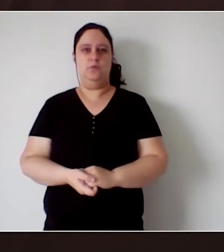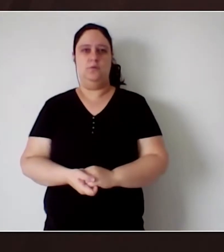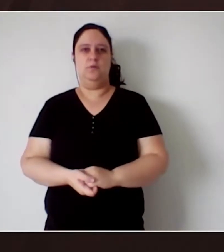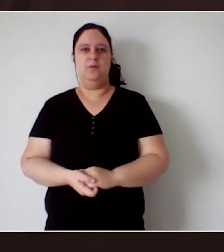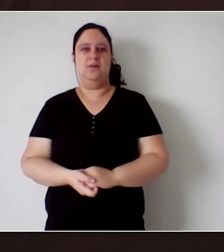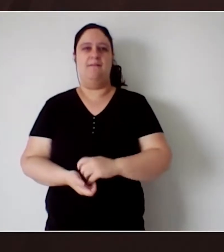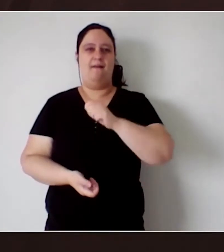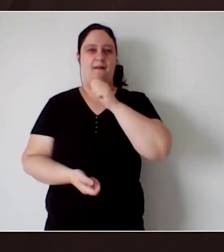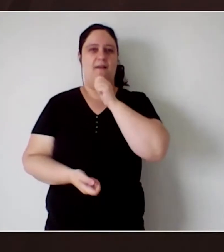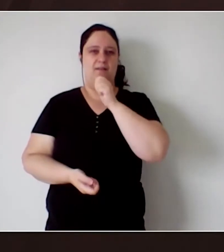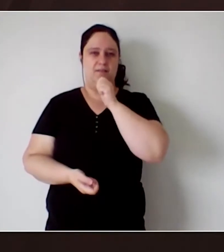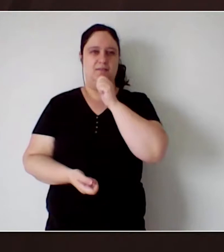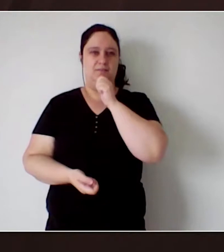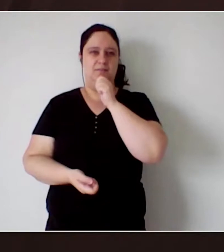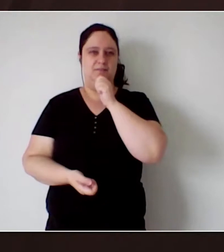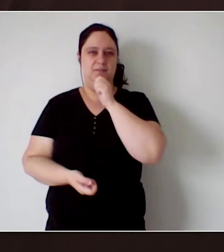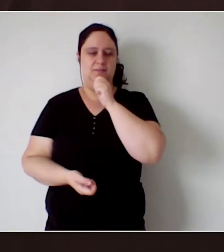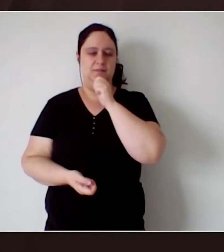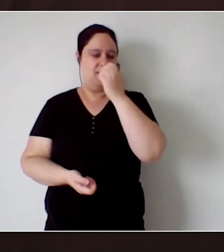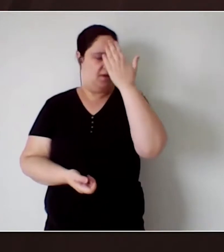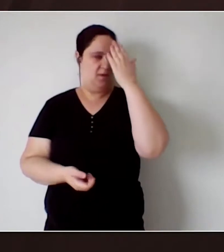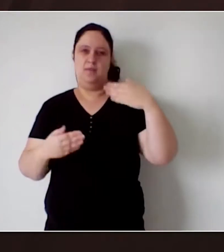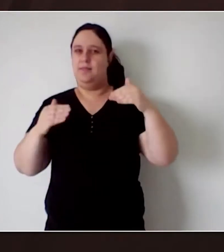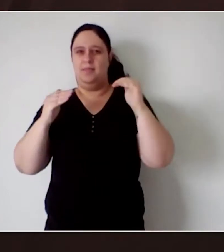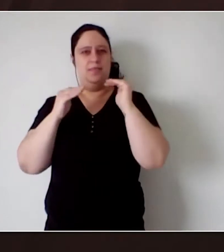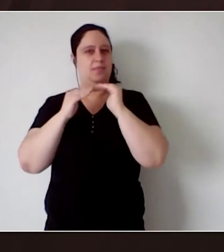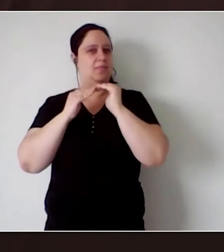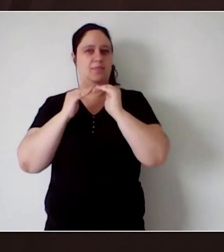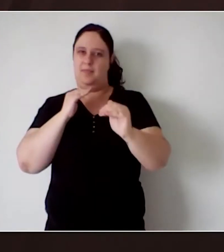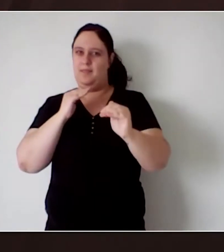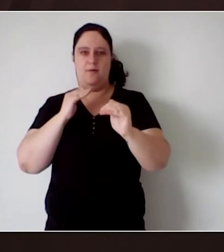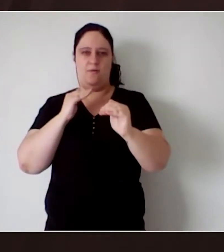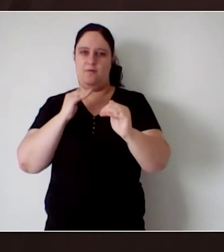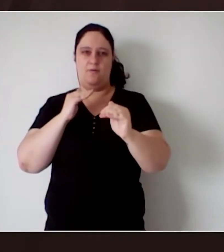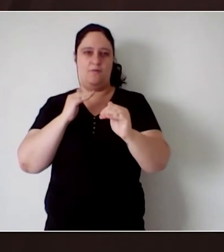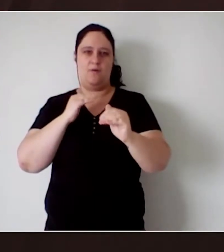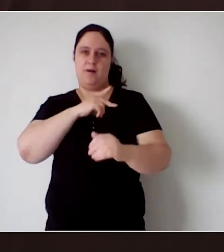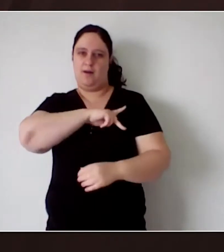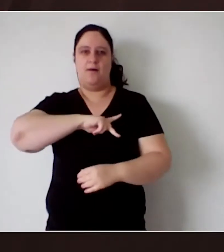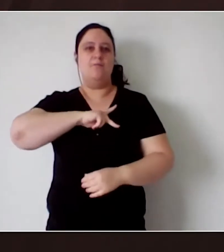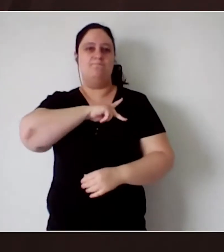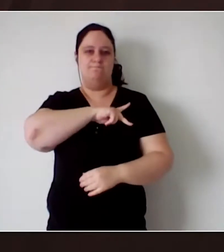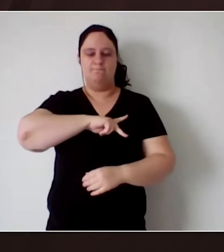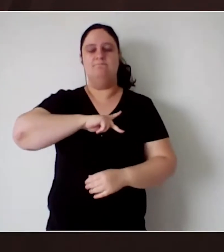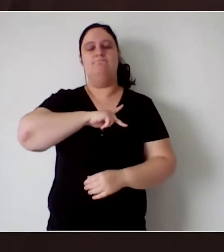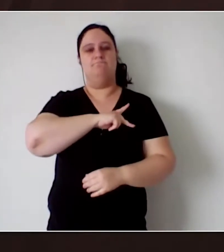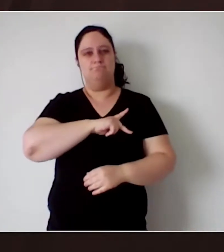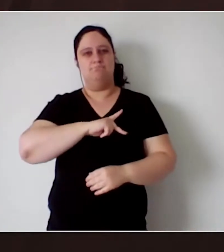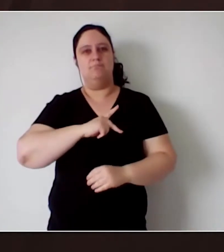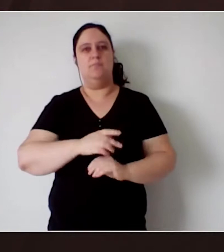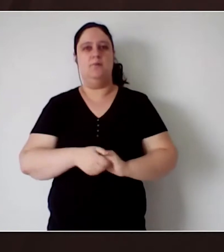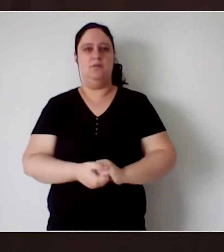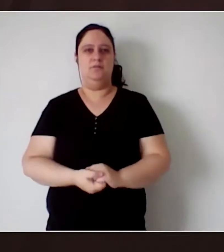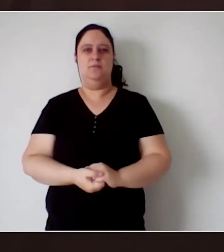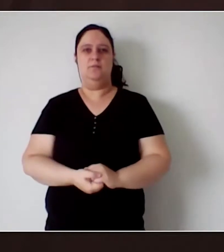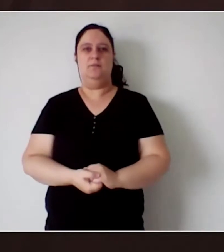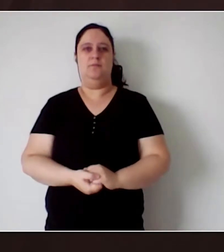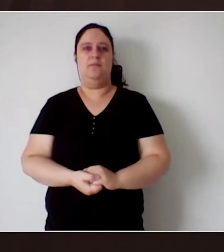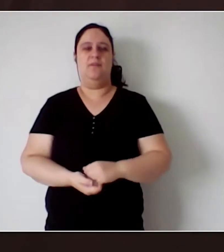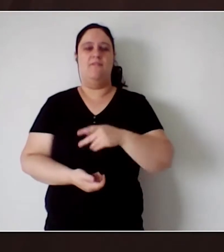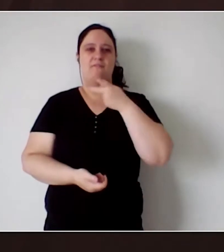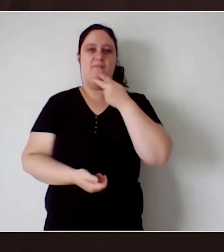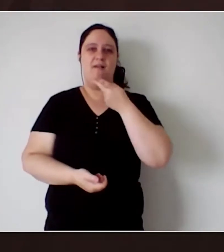Eles não concordaram com Paulo, dizendo para as igrejas dos gentios que não